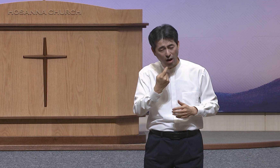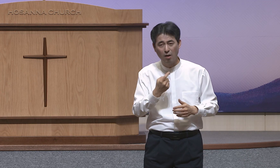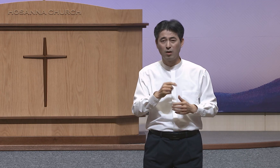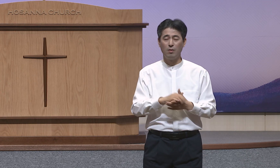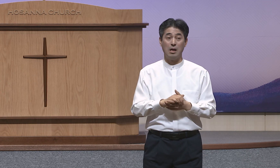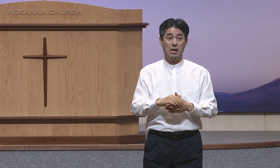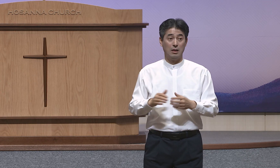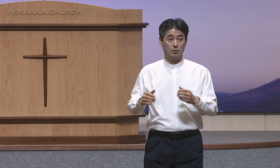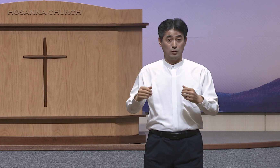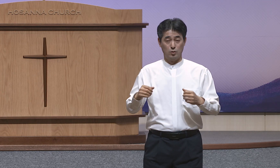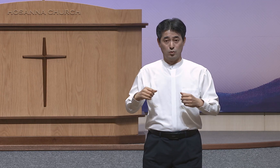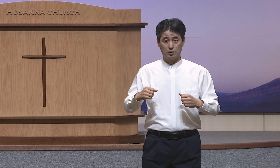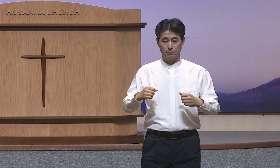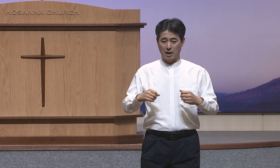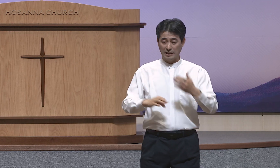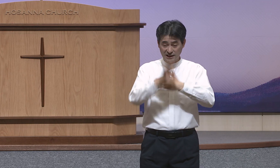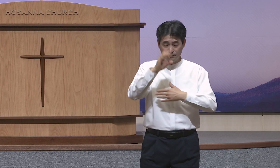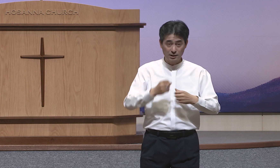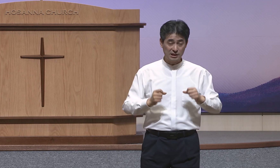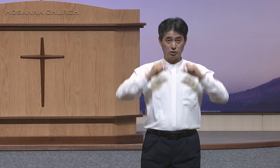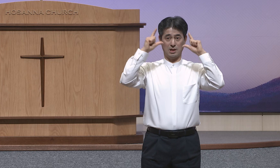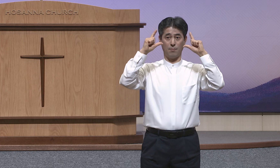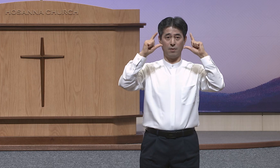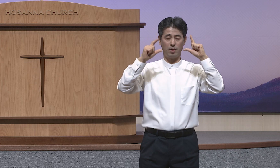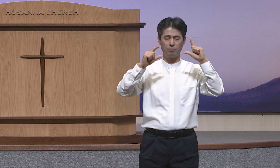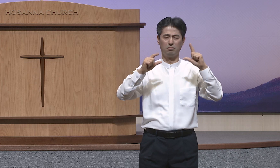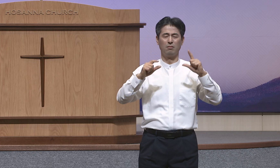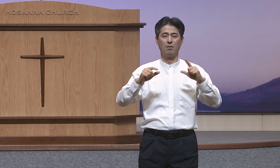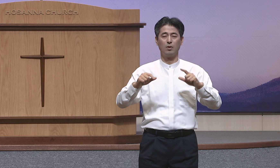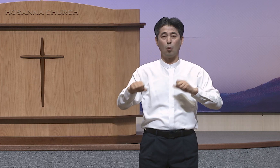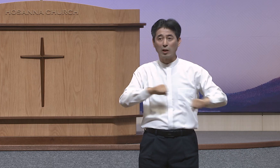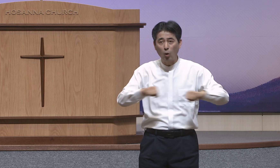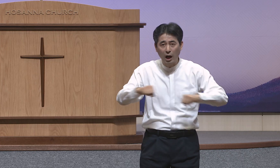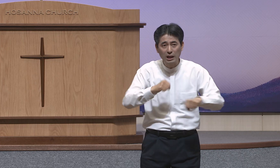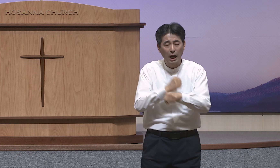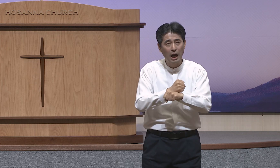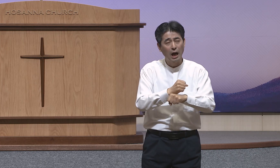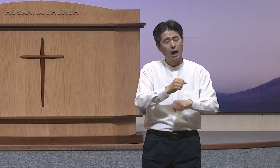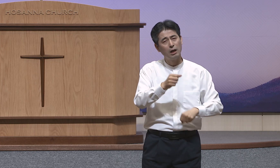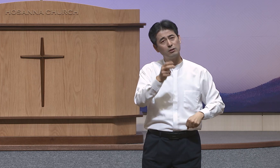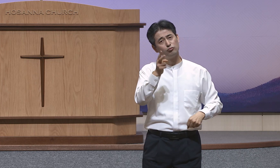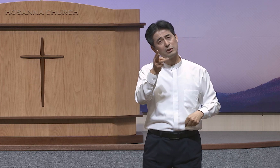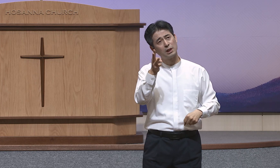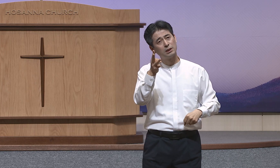이거는 정말 1년 동안 꾸준히 약을 먹어야 된다고 하더라고요. 그래서